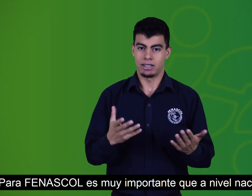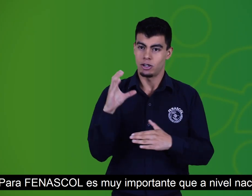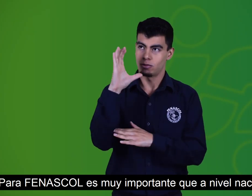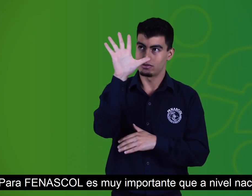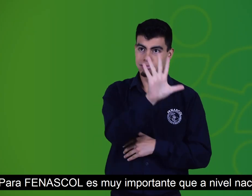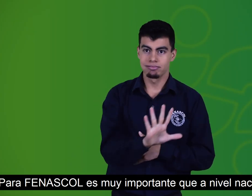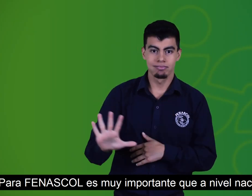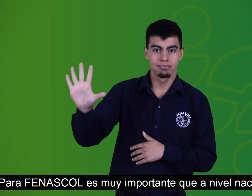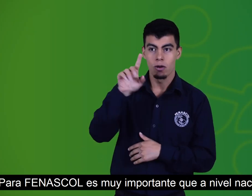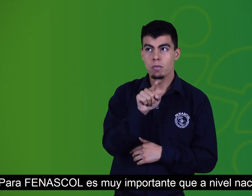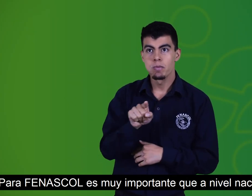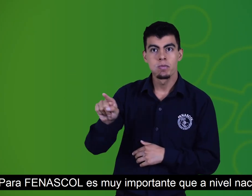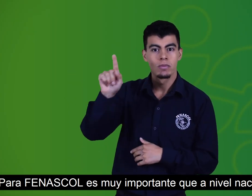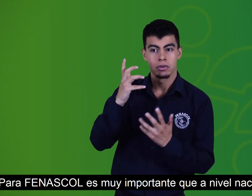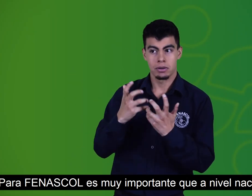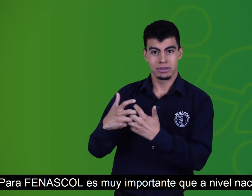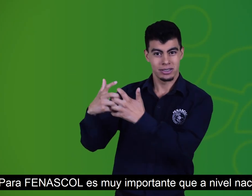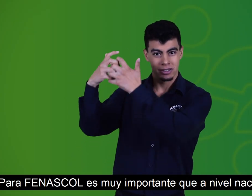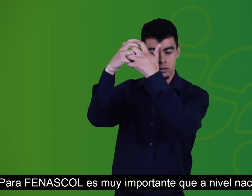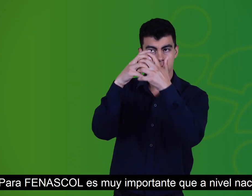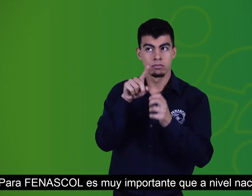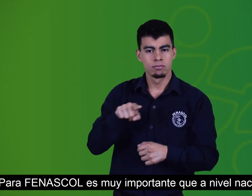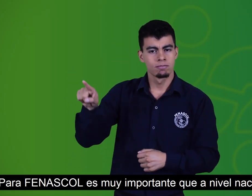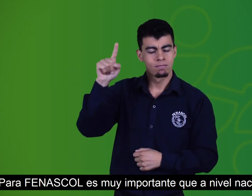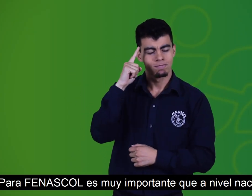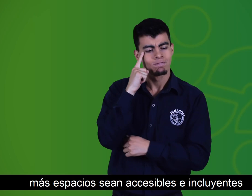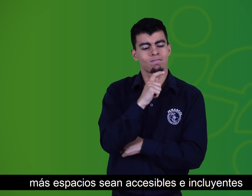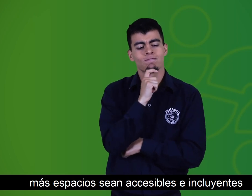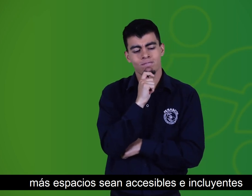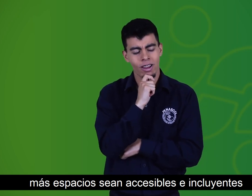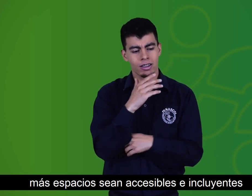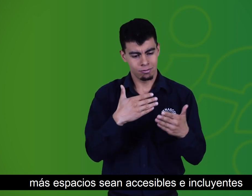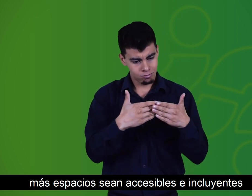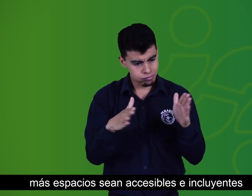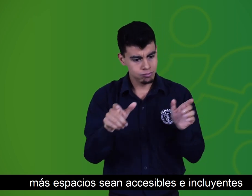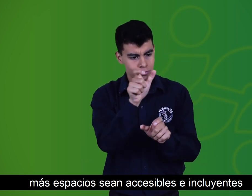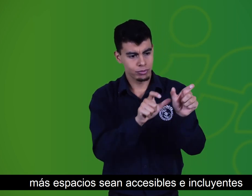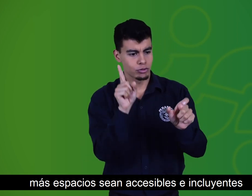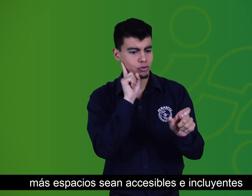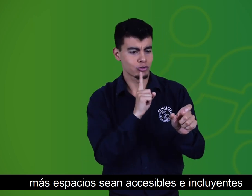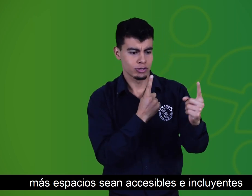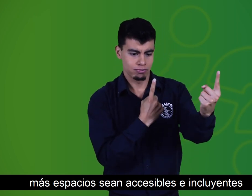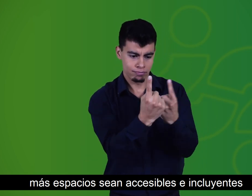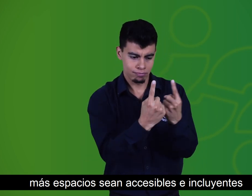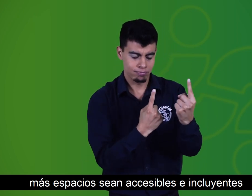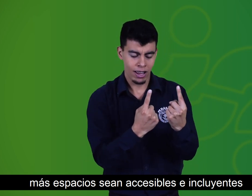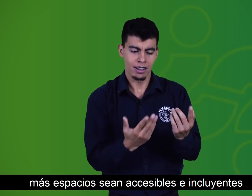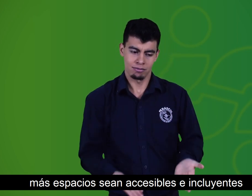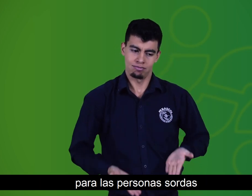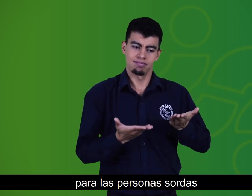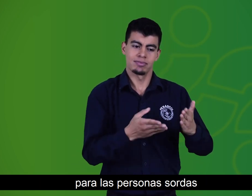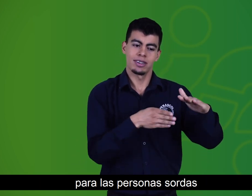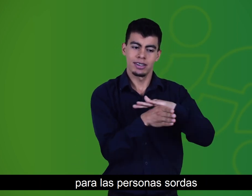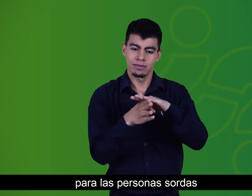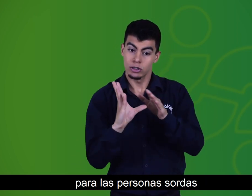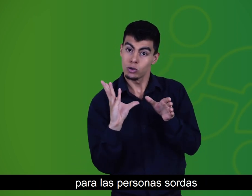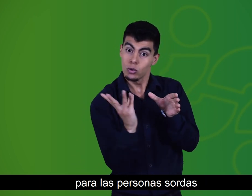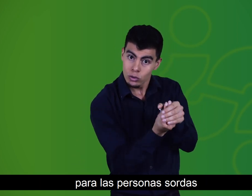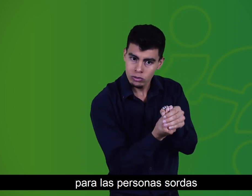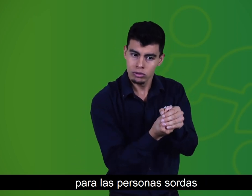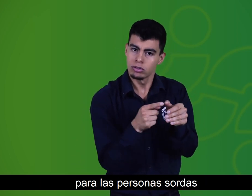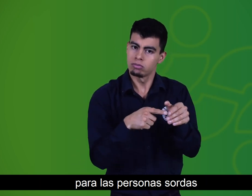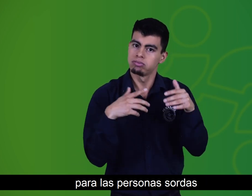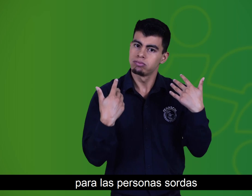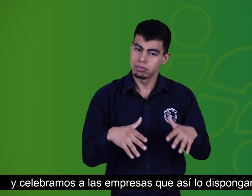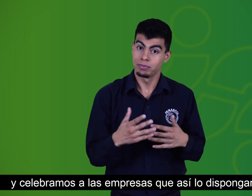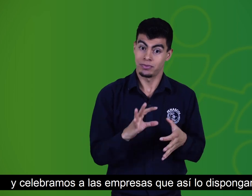Para FENASCOL es muy importante que a nivel nacional más espacios sean accesibles e incluyentes para las personas